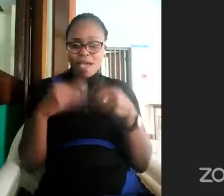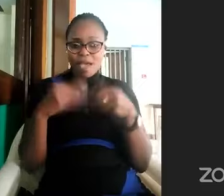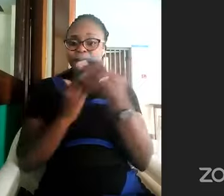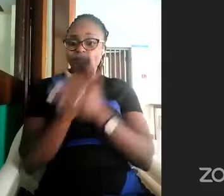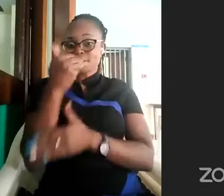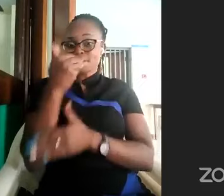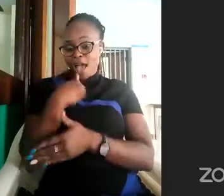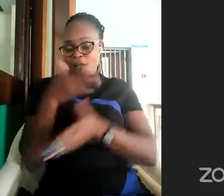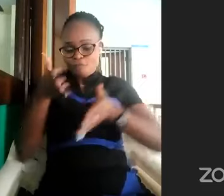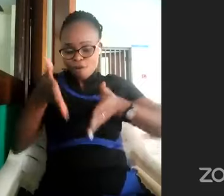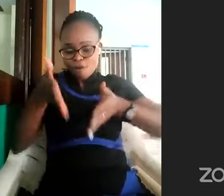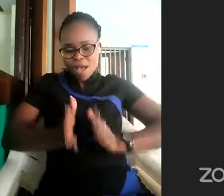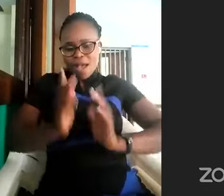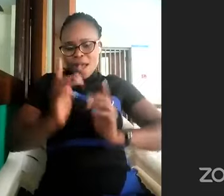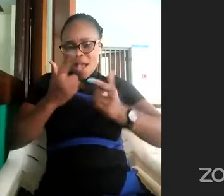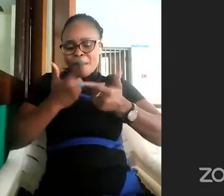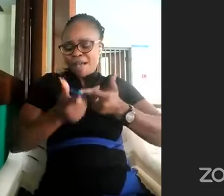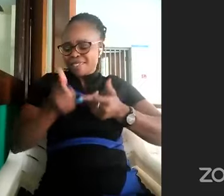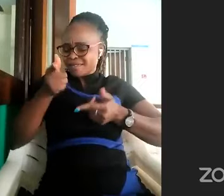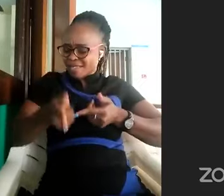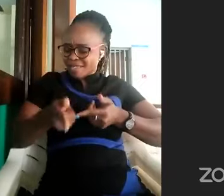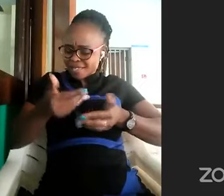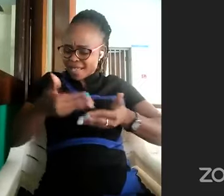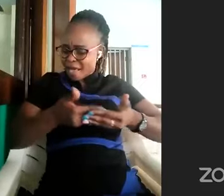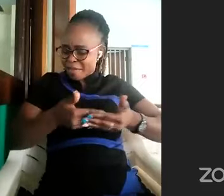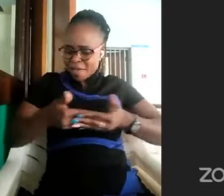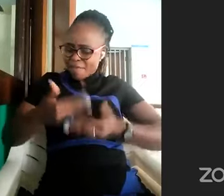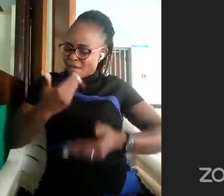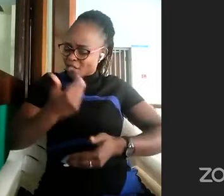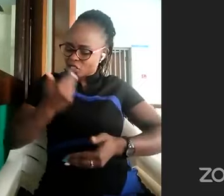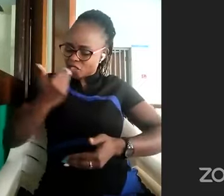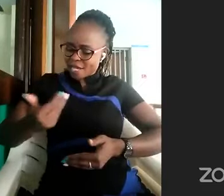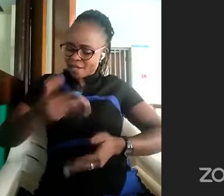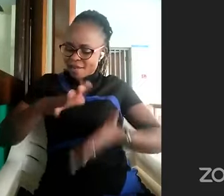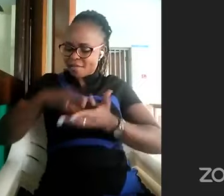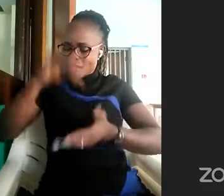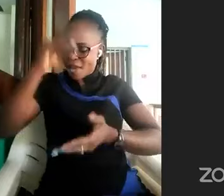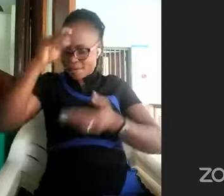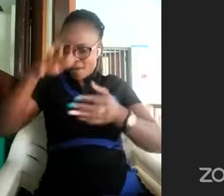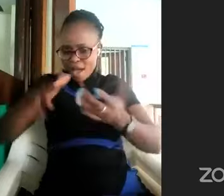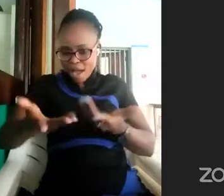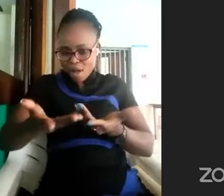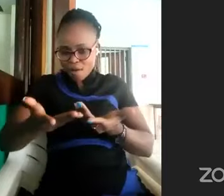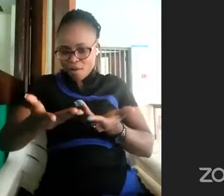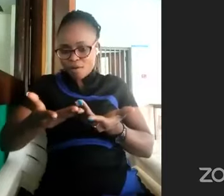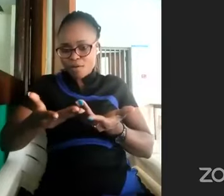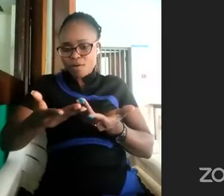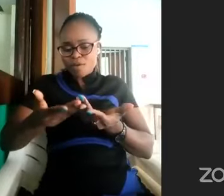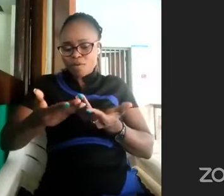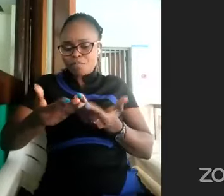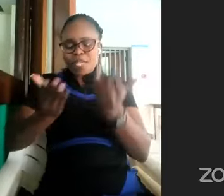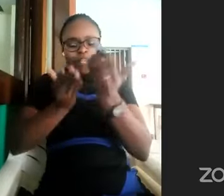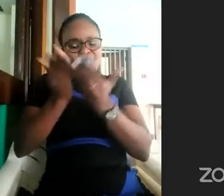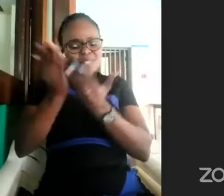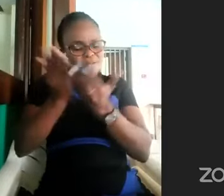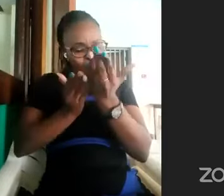mtoto atasoma aje? Kile kidogo unaye unajituma, hapati huduma karibu na wewe kwa sababu ya hiyo maneno